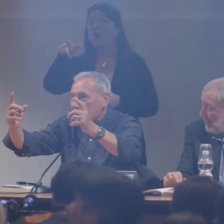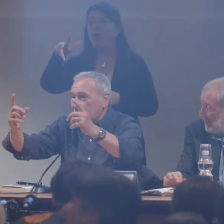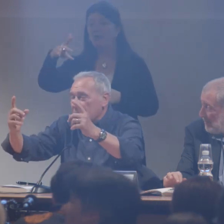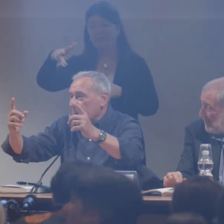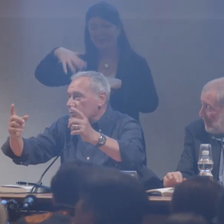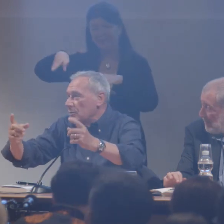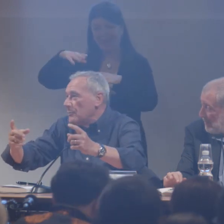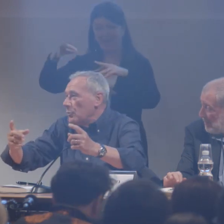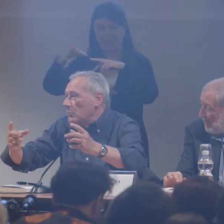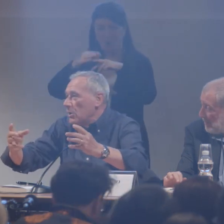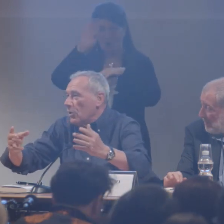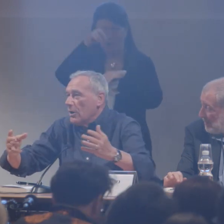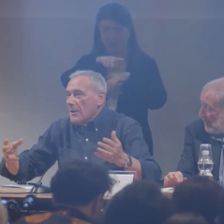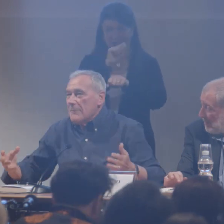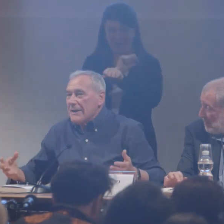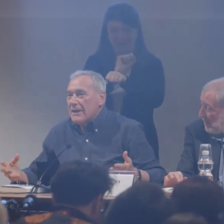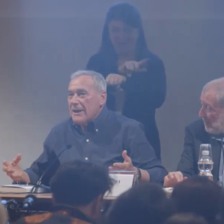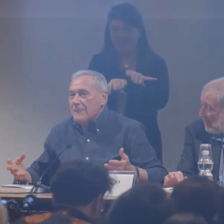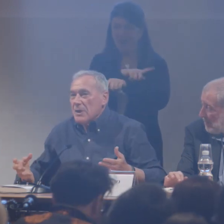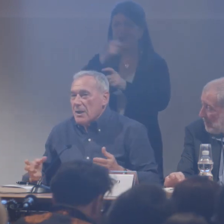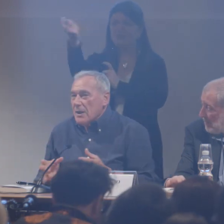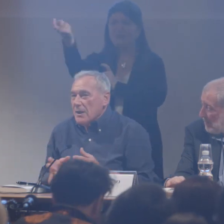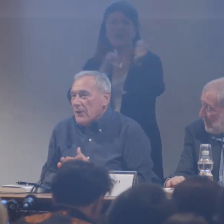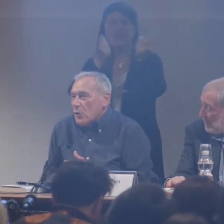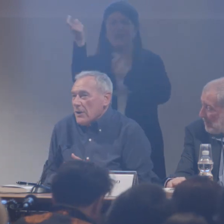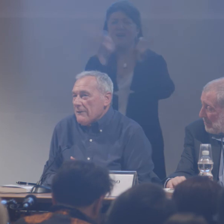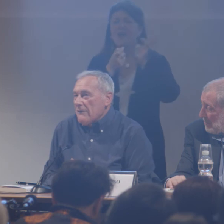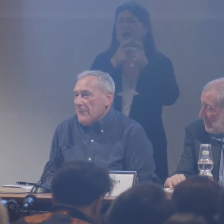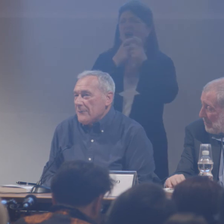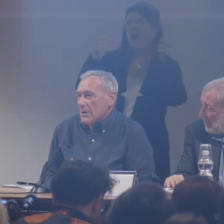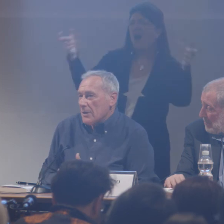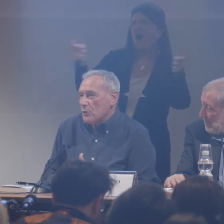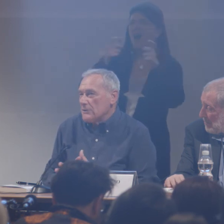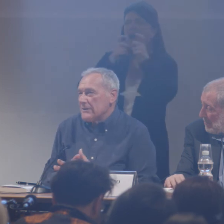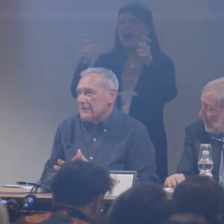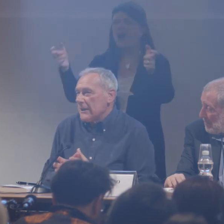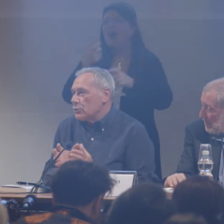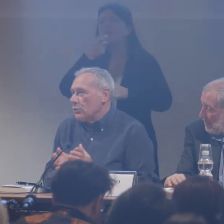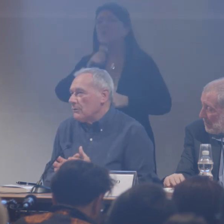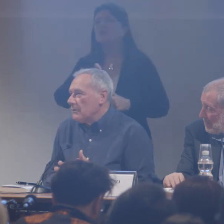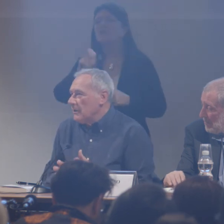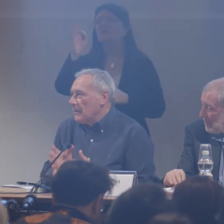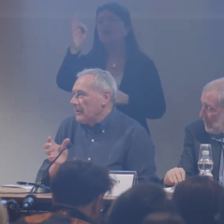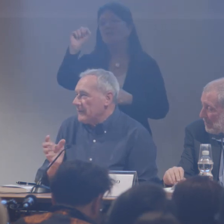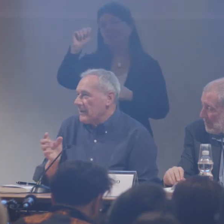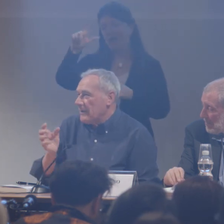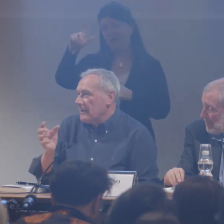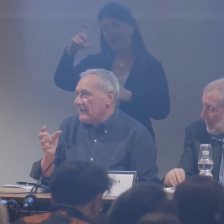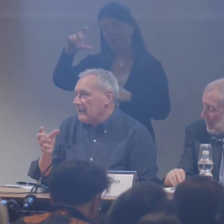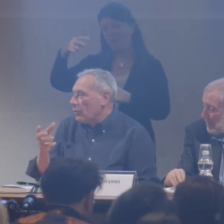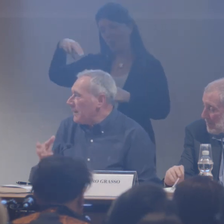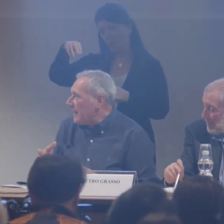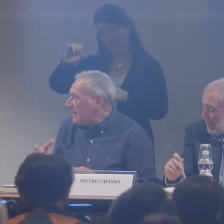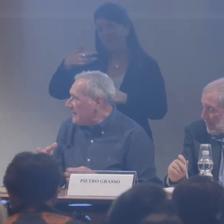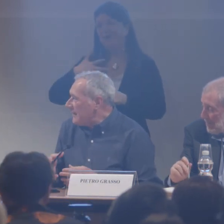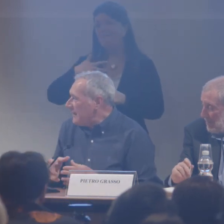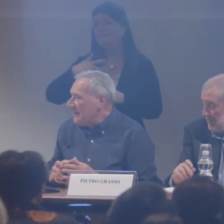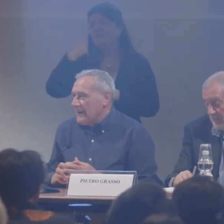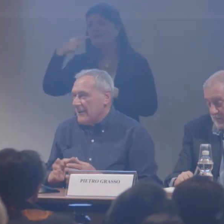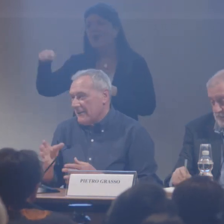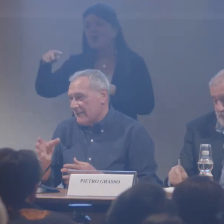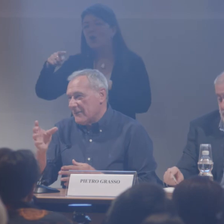gridare dal reparto del pubblico perché Falcone aveva contattato il loro